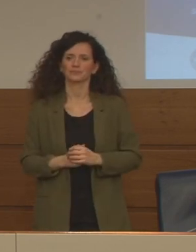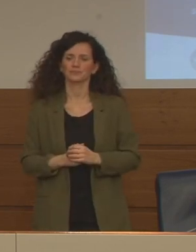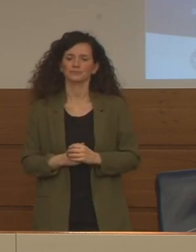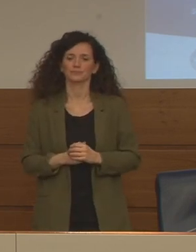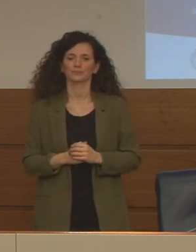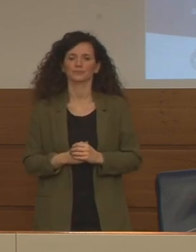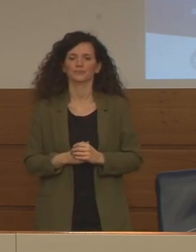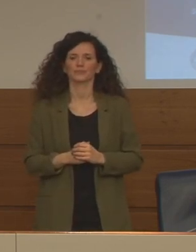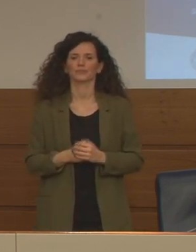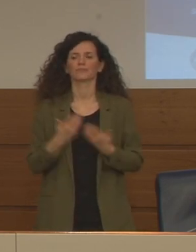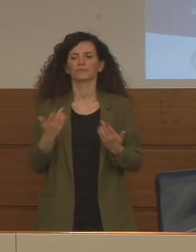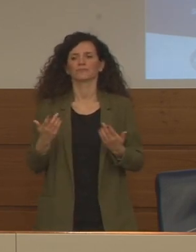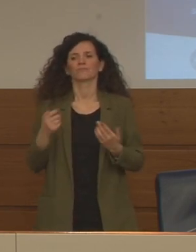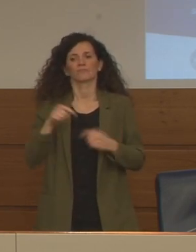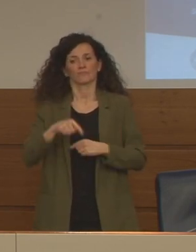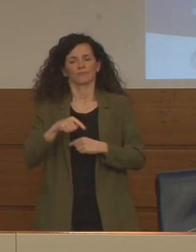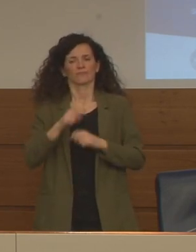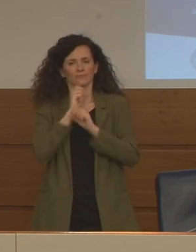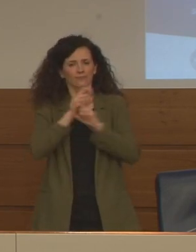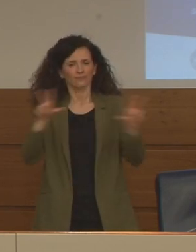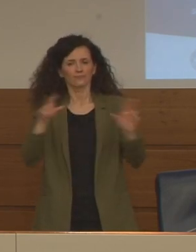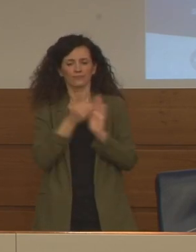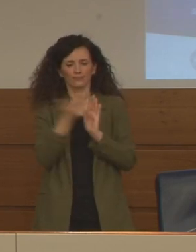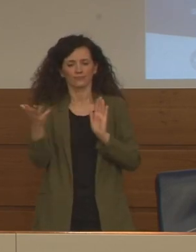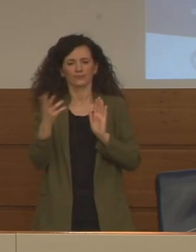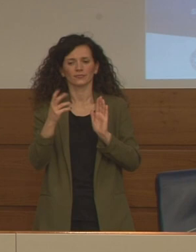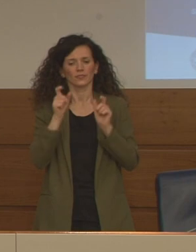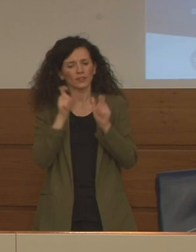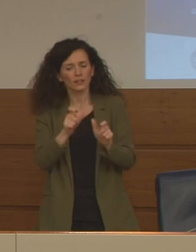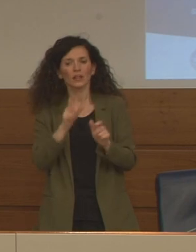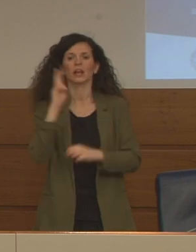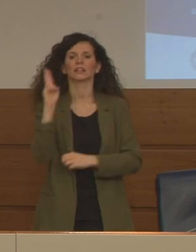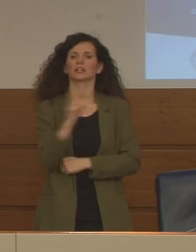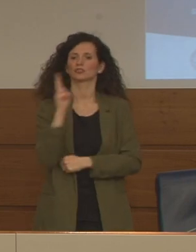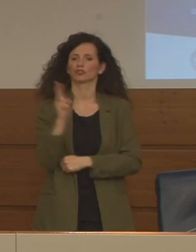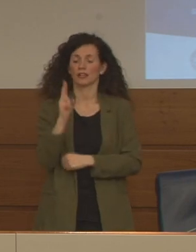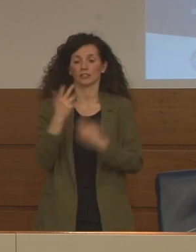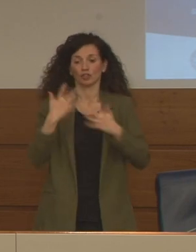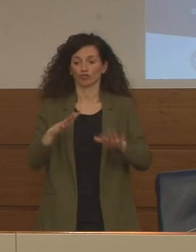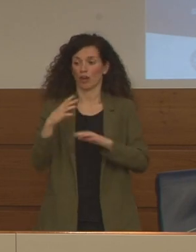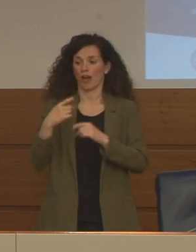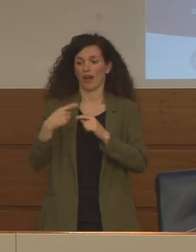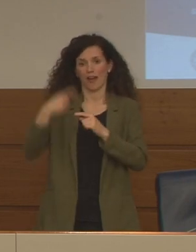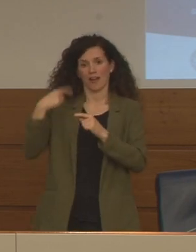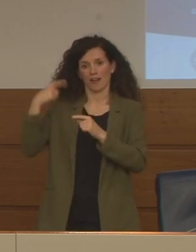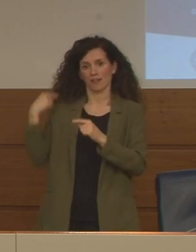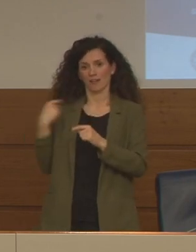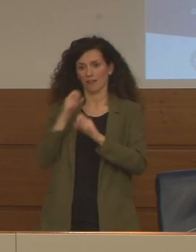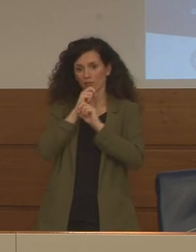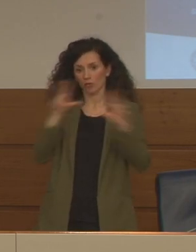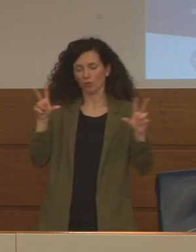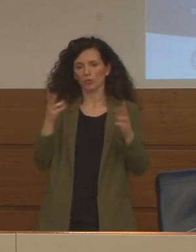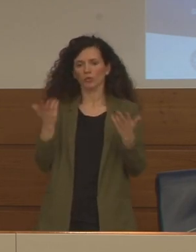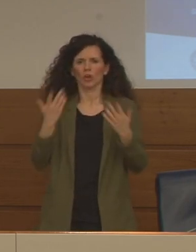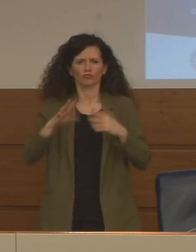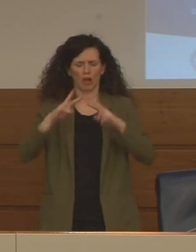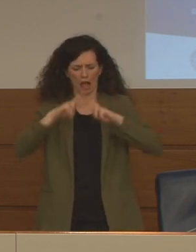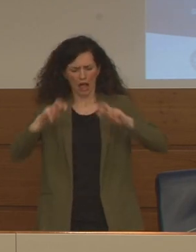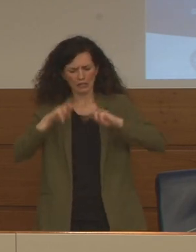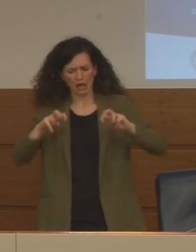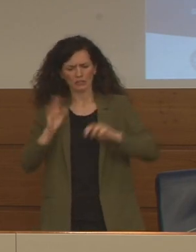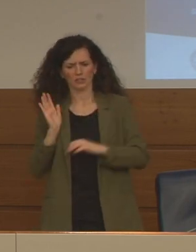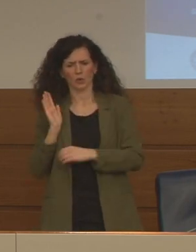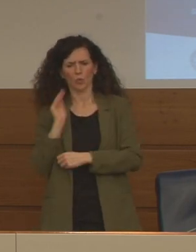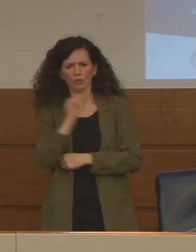decessi abbiamo detto già da alcuni giorni che accanto a un'analisi quotidiana che fa ovviamente